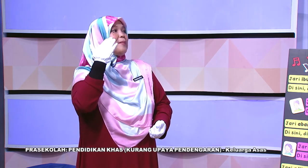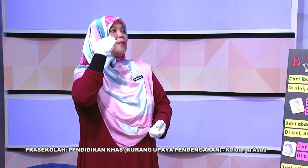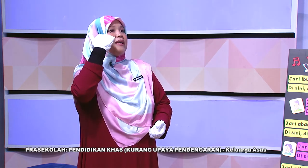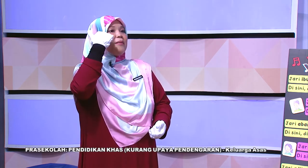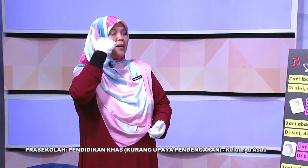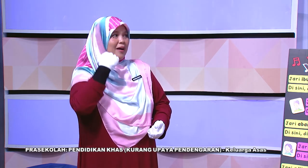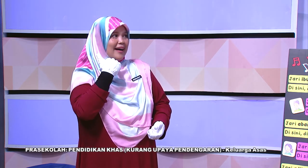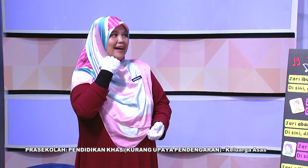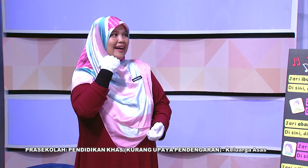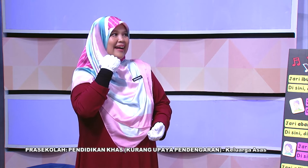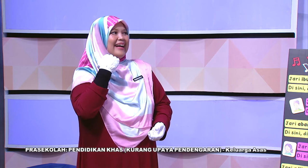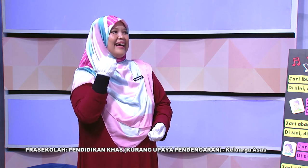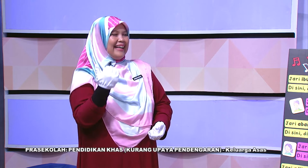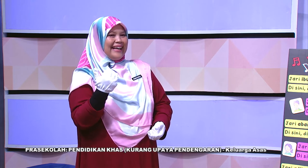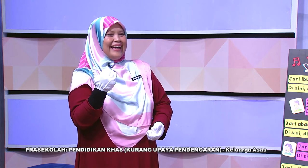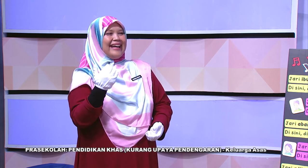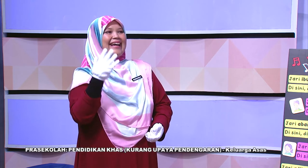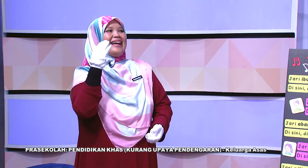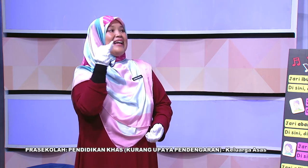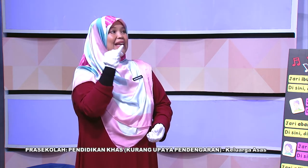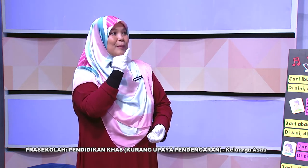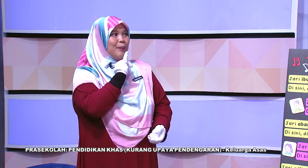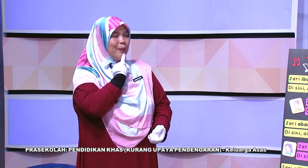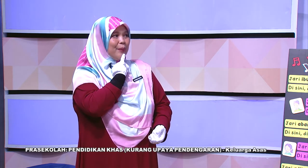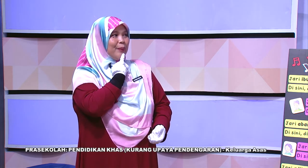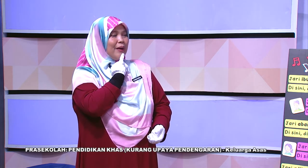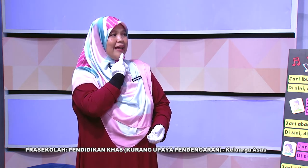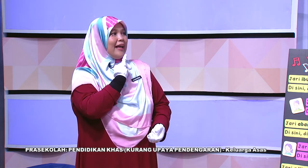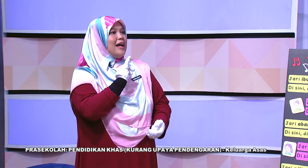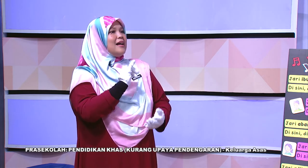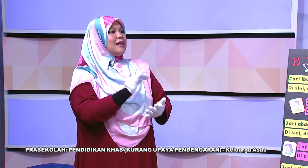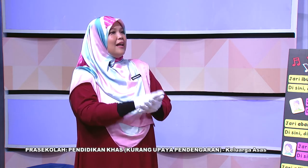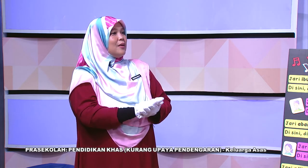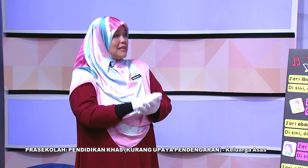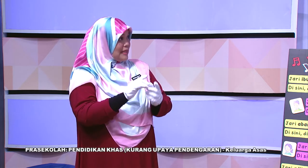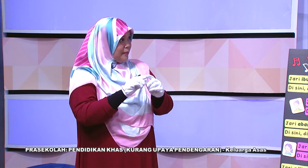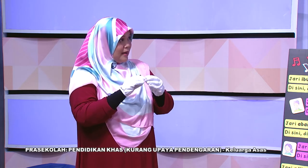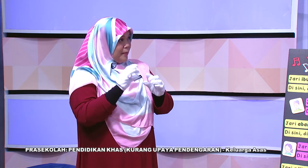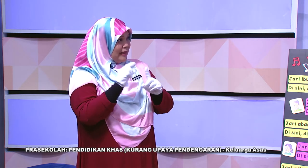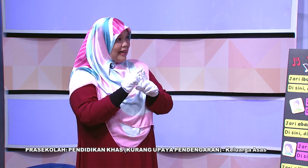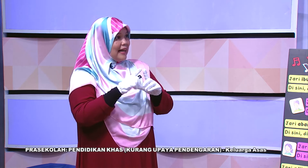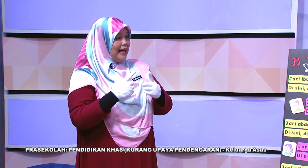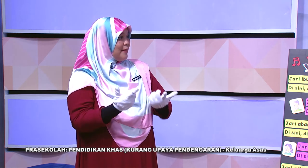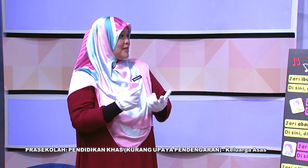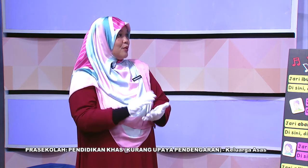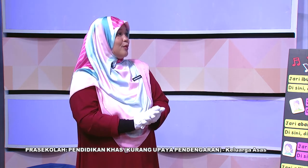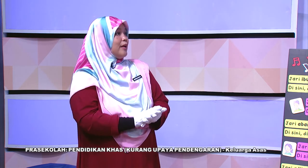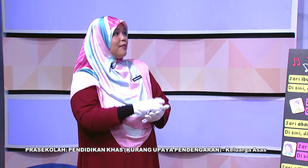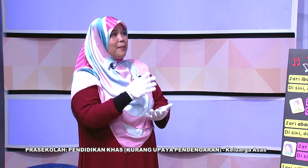perempuan di bawah oke Ibu Oke kalau Pak perkataan lain macet untuk Vivo